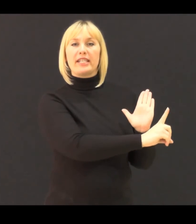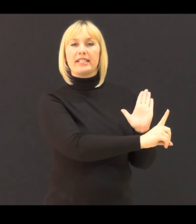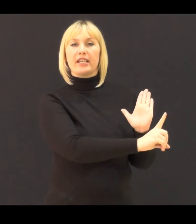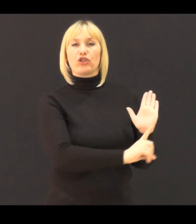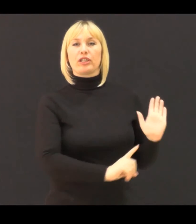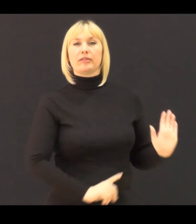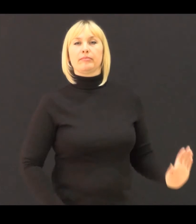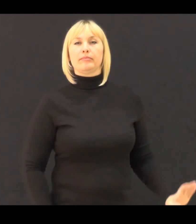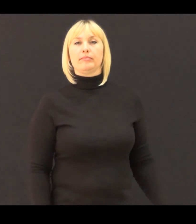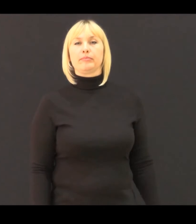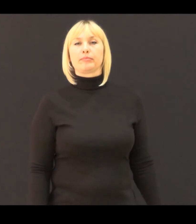Șaizeci.